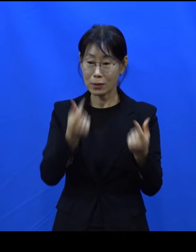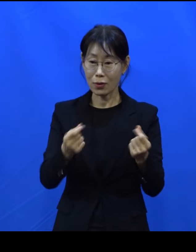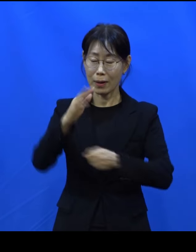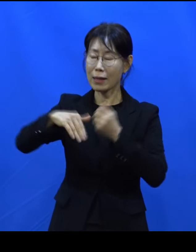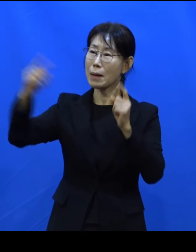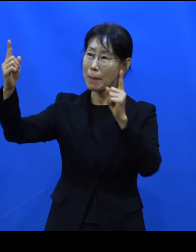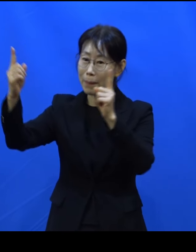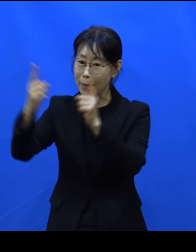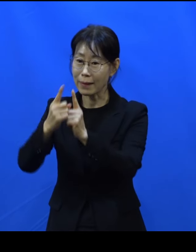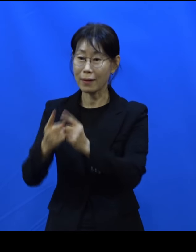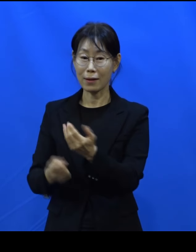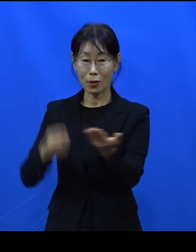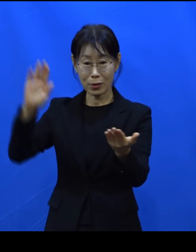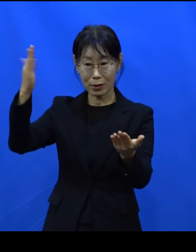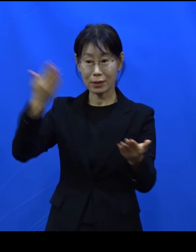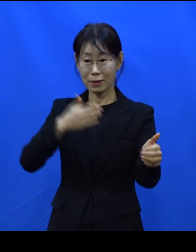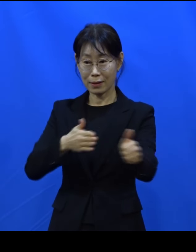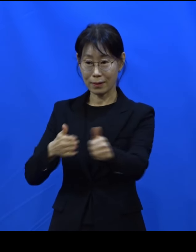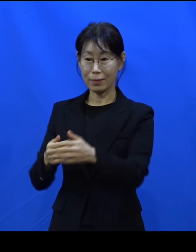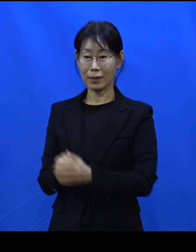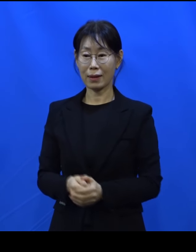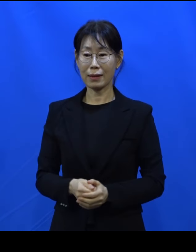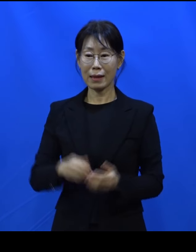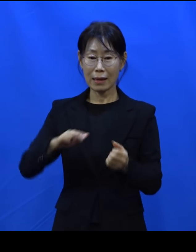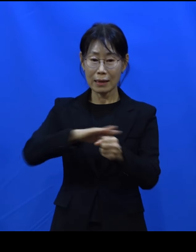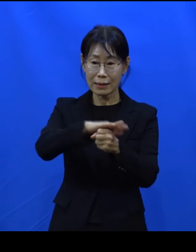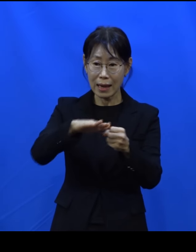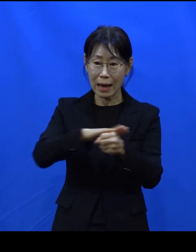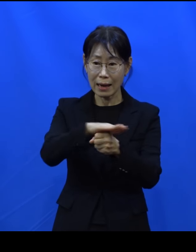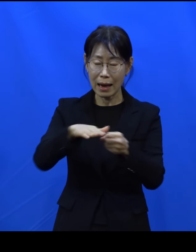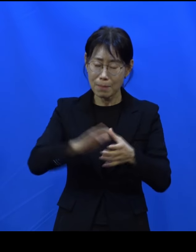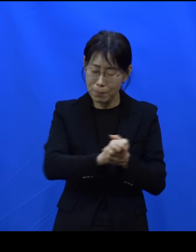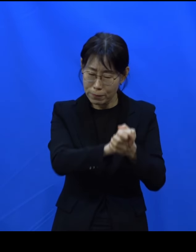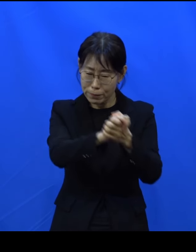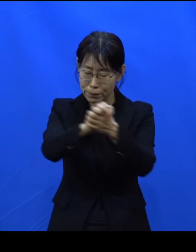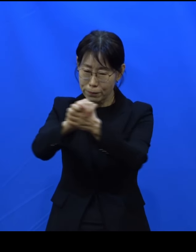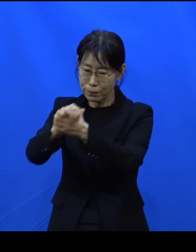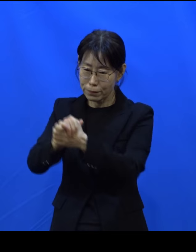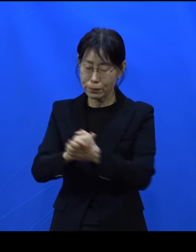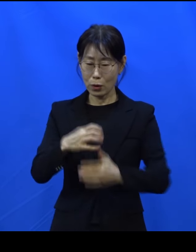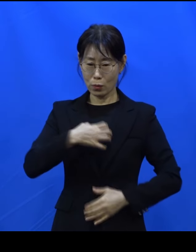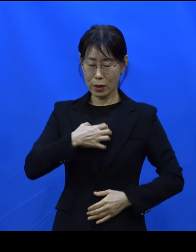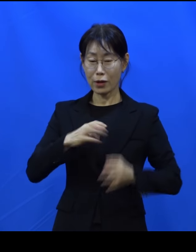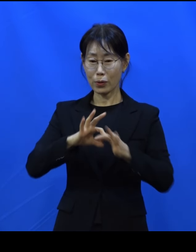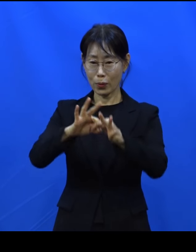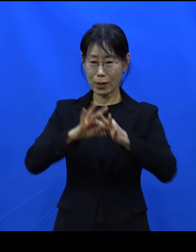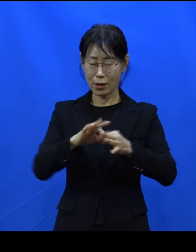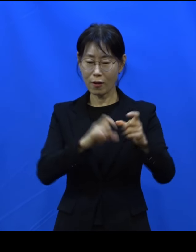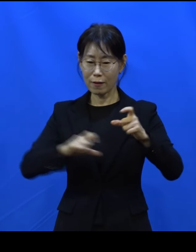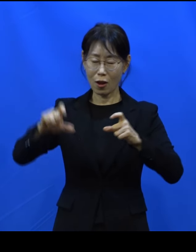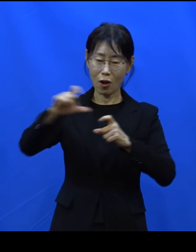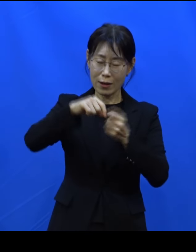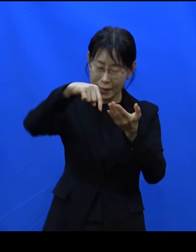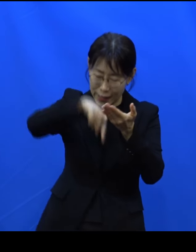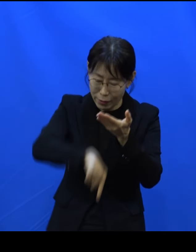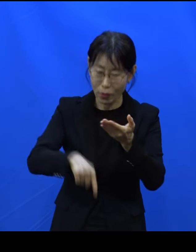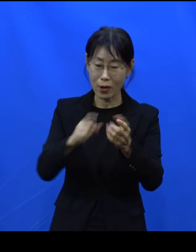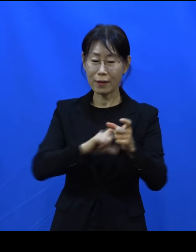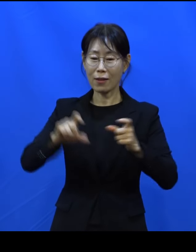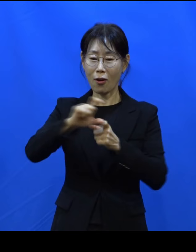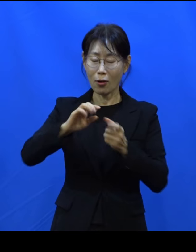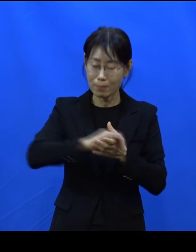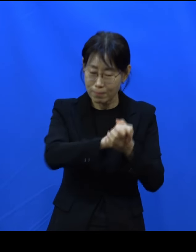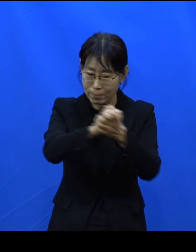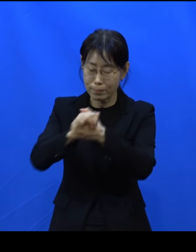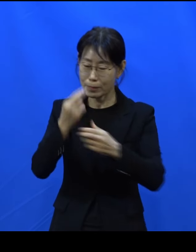사랑은 이제 이런 위기를 겪으면서 이제 발전이 되는 겁니다. 그래서 완전한 연합이 일어나는 거. 그러니까 하나님과